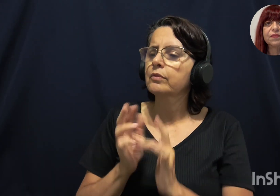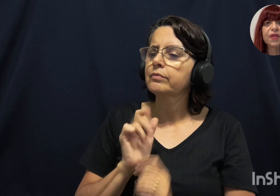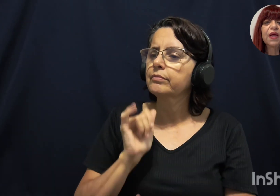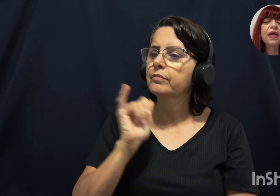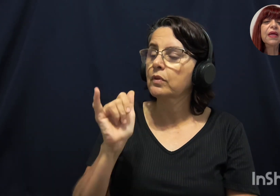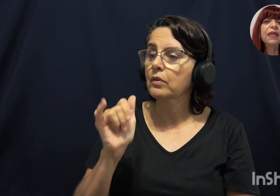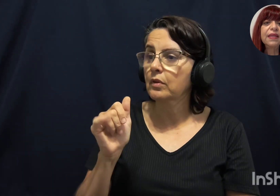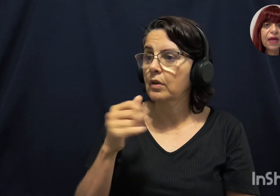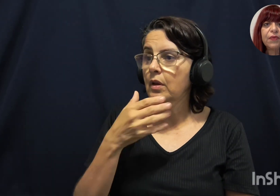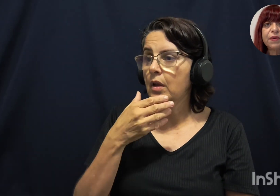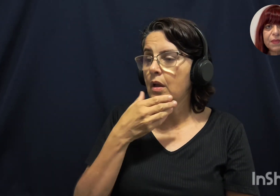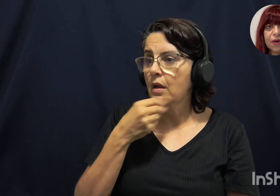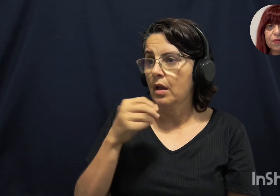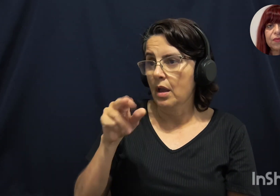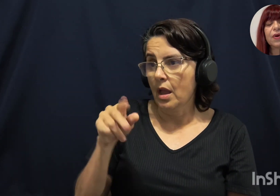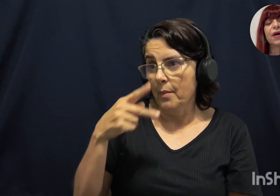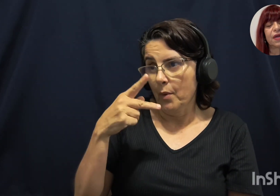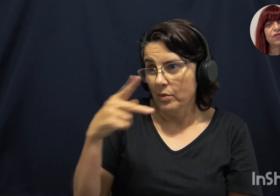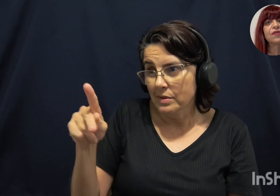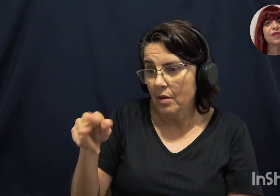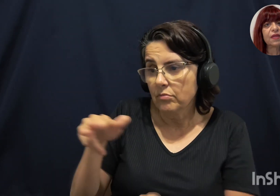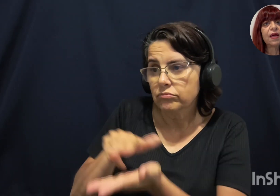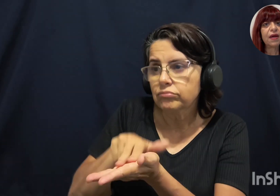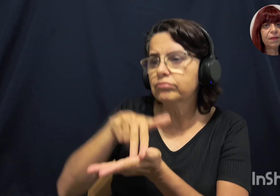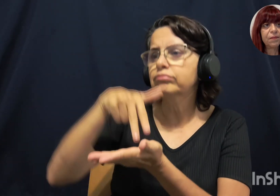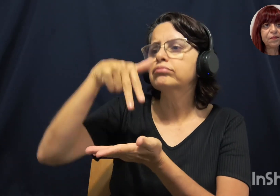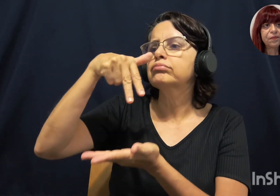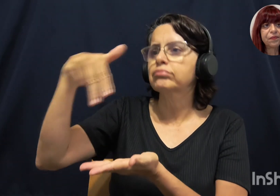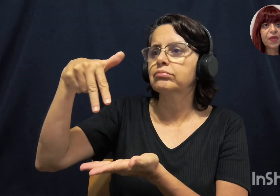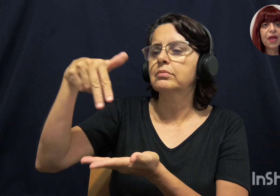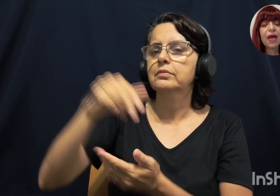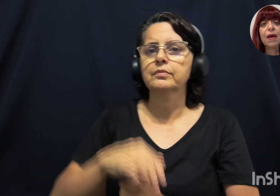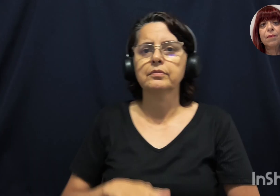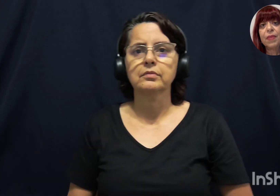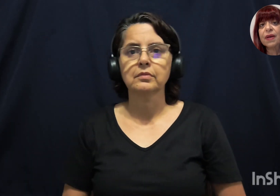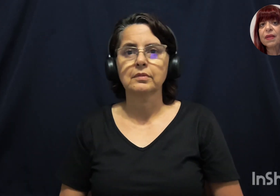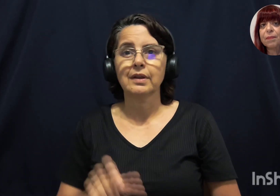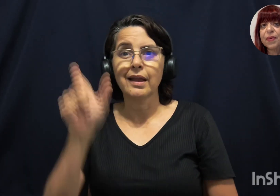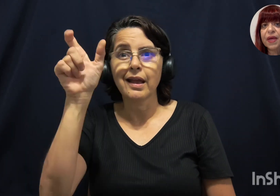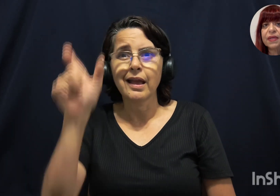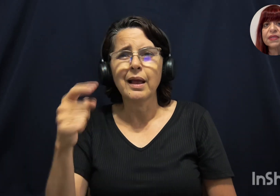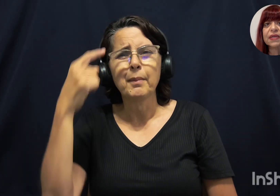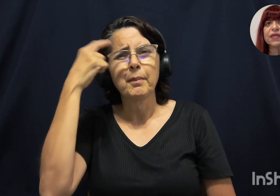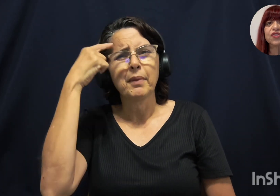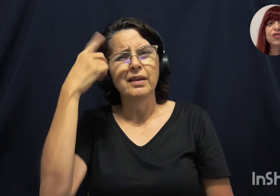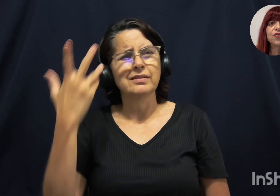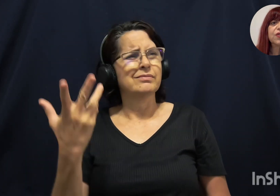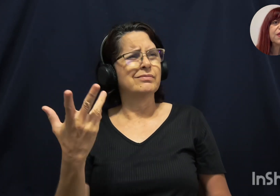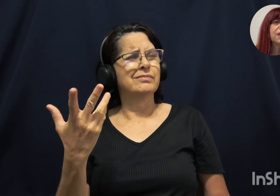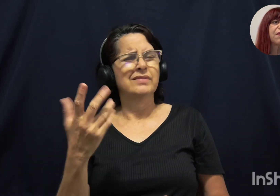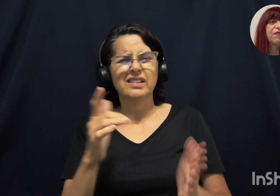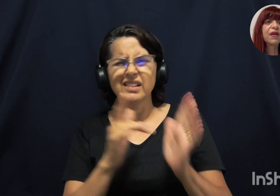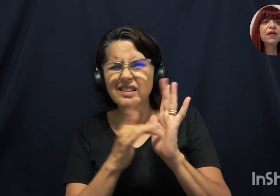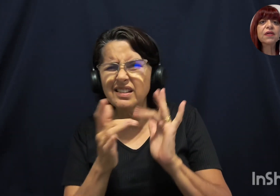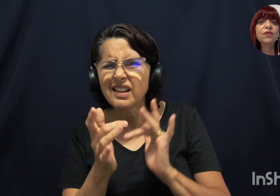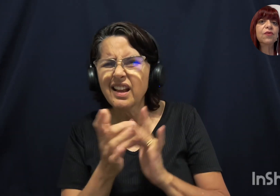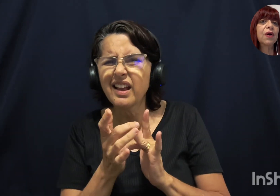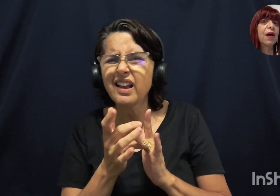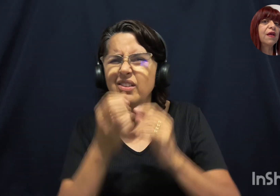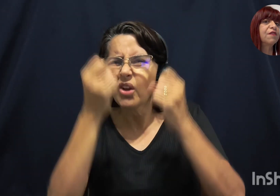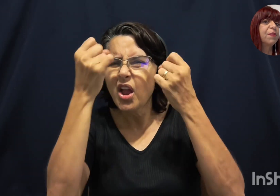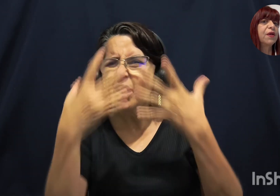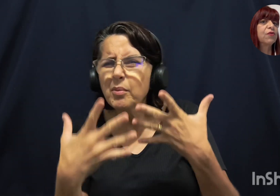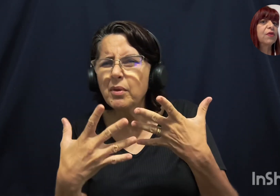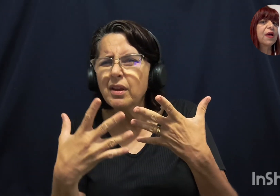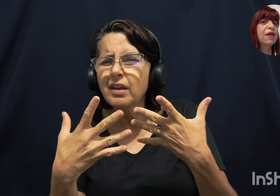diz: teu irmão ressuscitará. Marta pensa que Jesus está falando